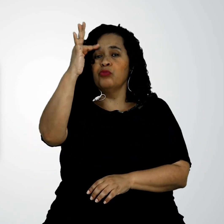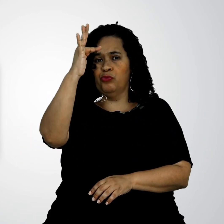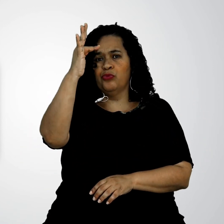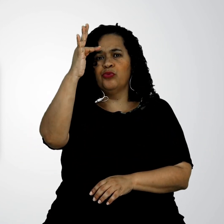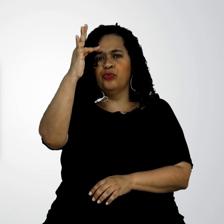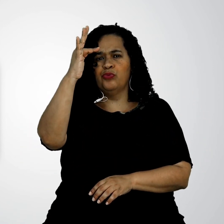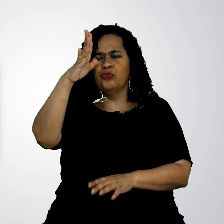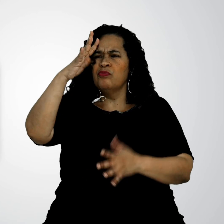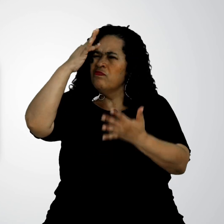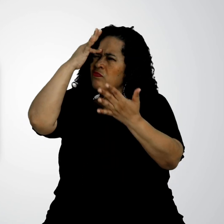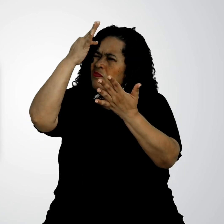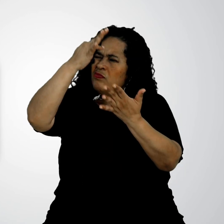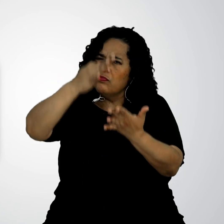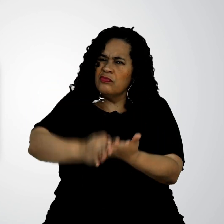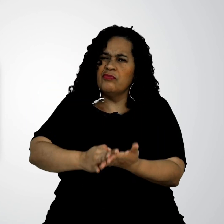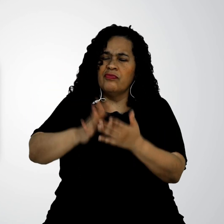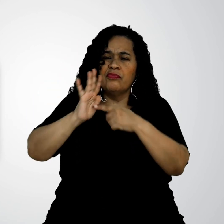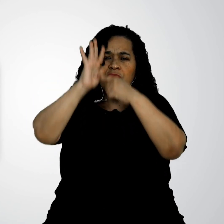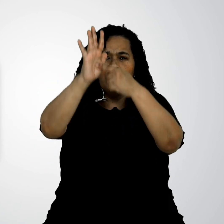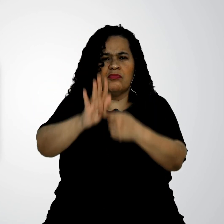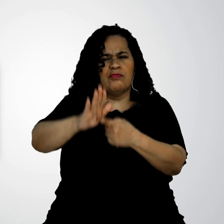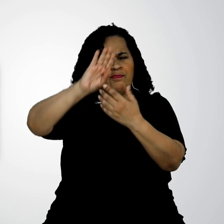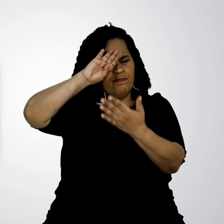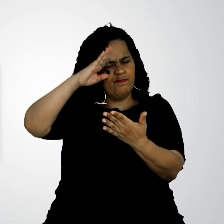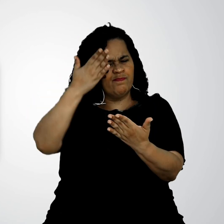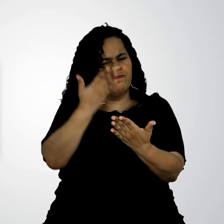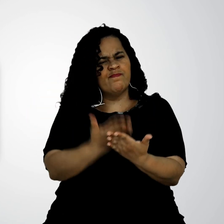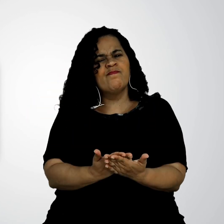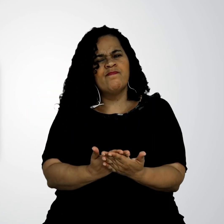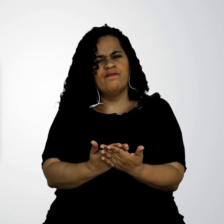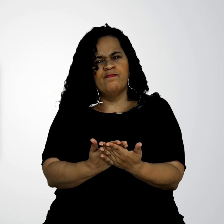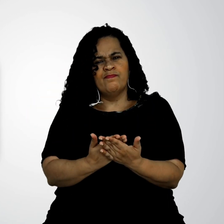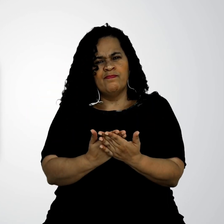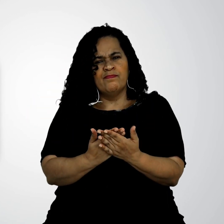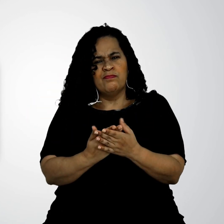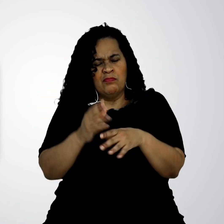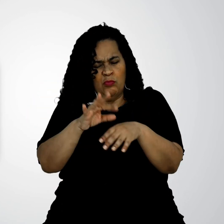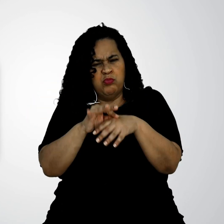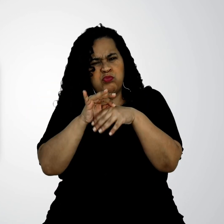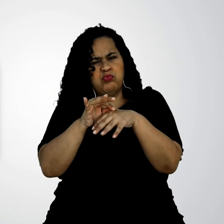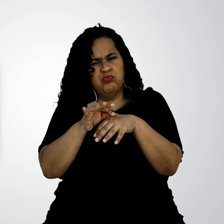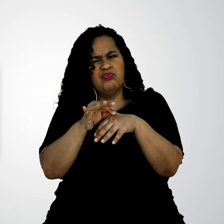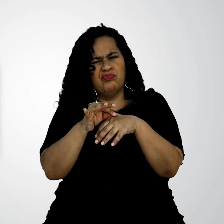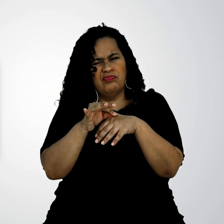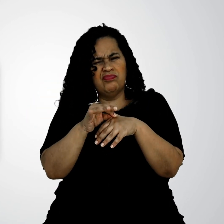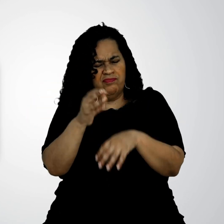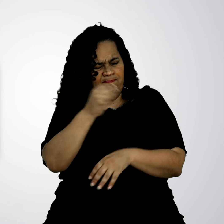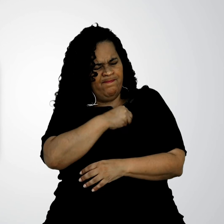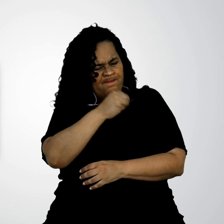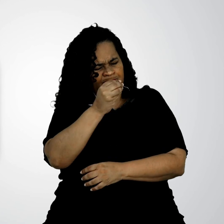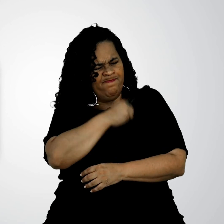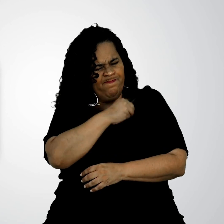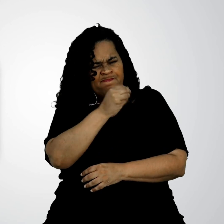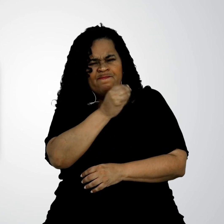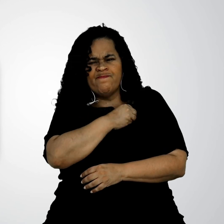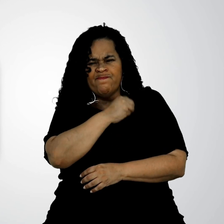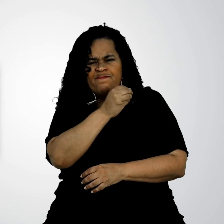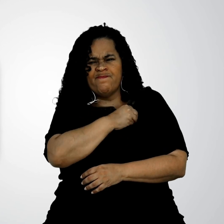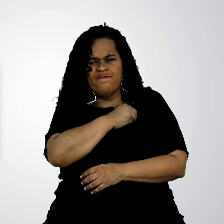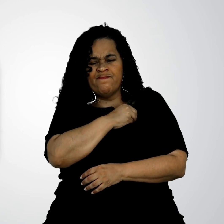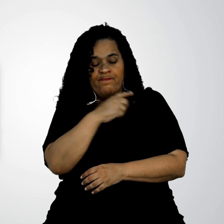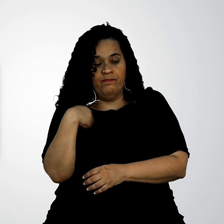fé, né? É acreditar que, de fato, por mais que a nossa carne, a nossa natureza queira outra coisa, a gente está